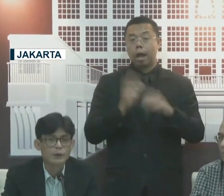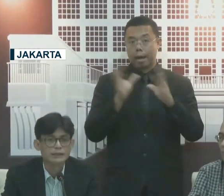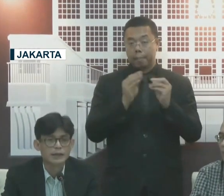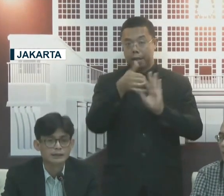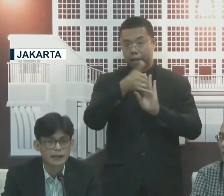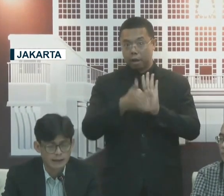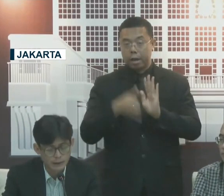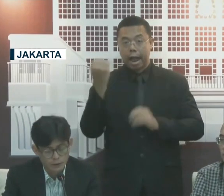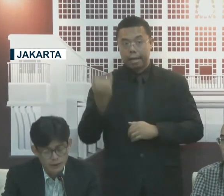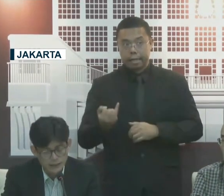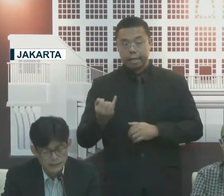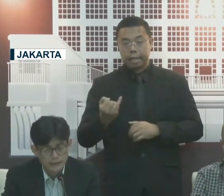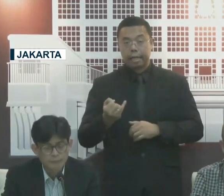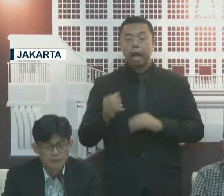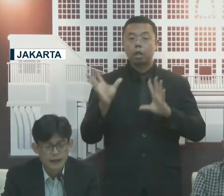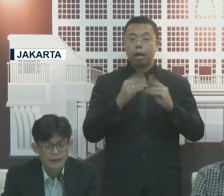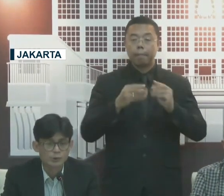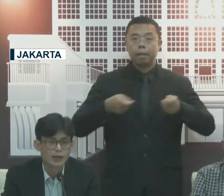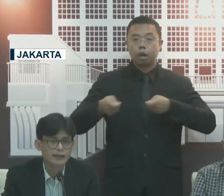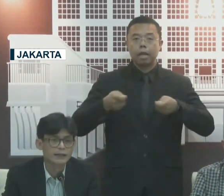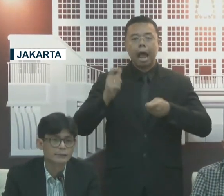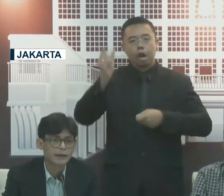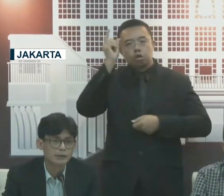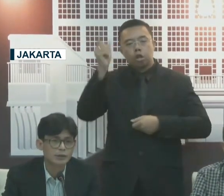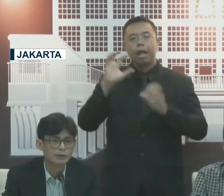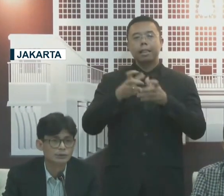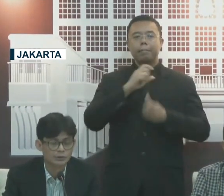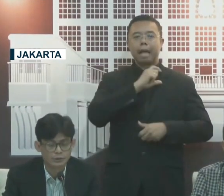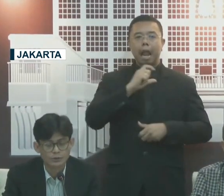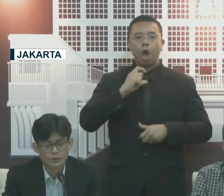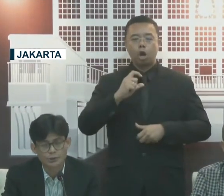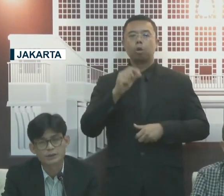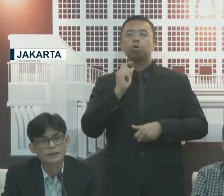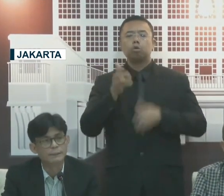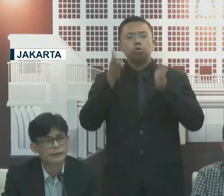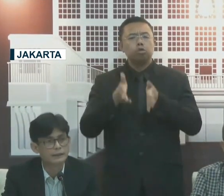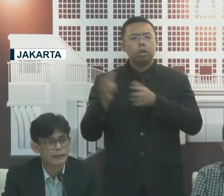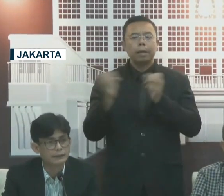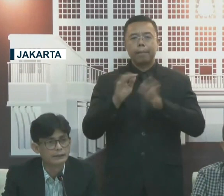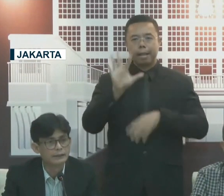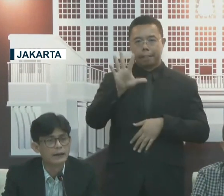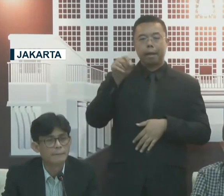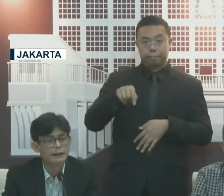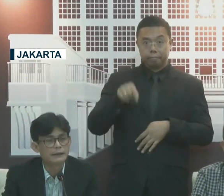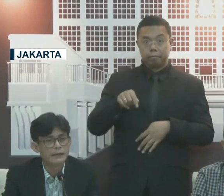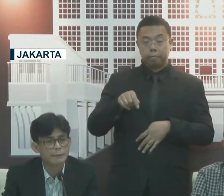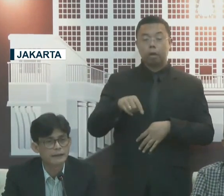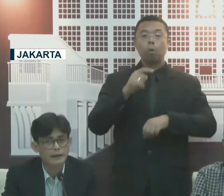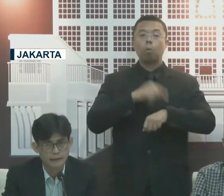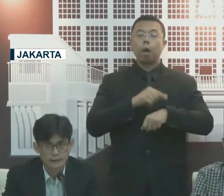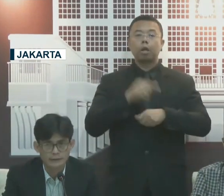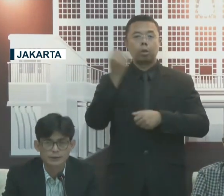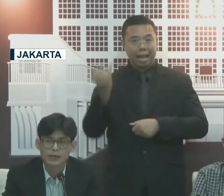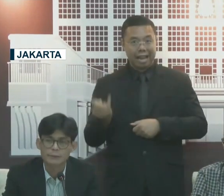e rapat evaluasi yang terakhir rapat koordinasi ada usulan dari tim paslon untuk khusus di debat kelima ini pada